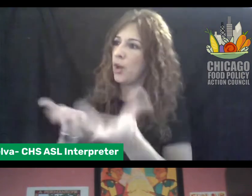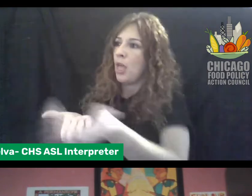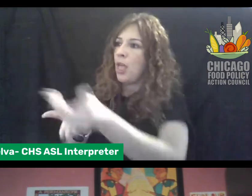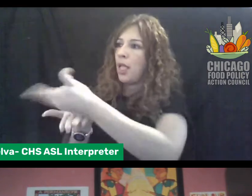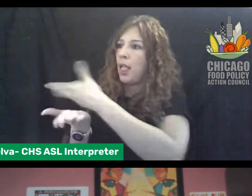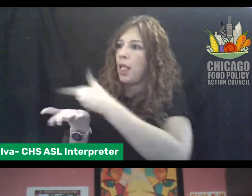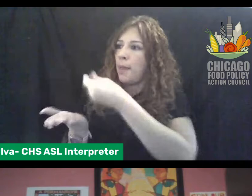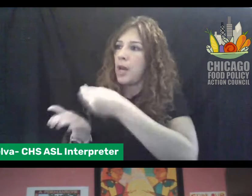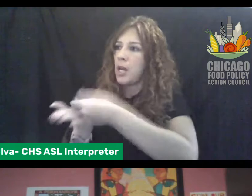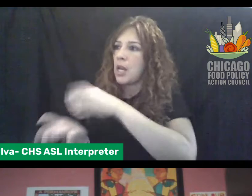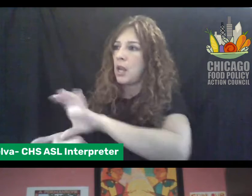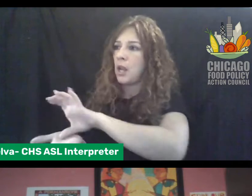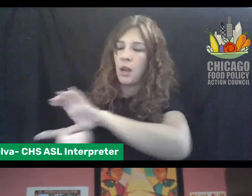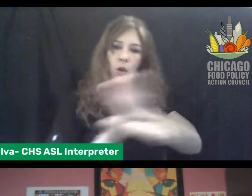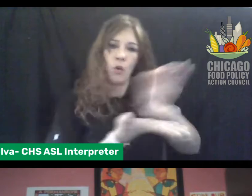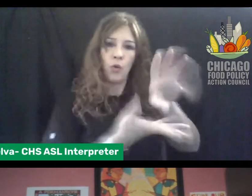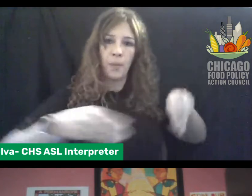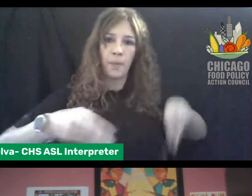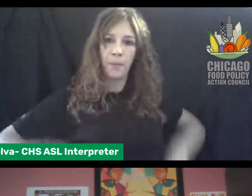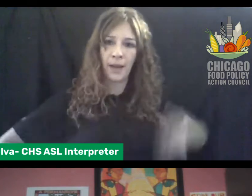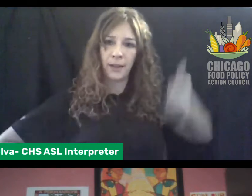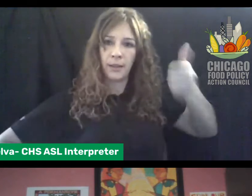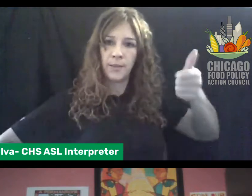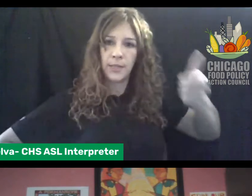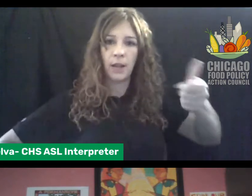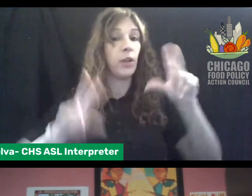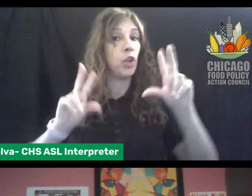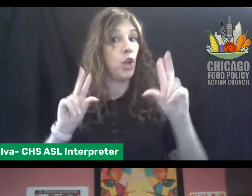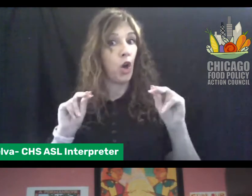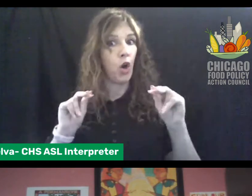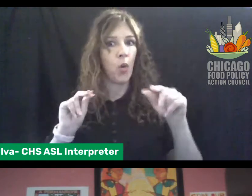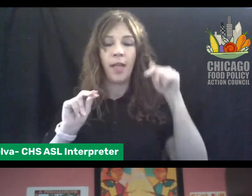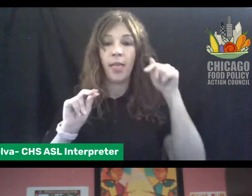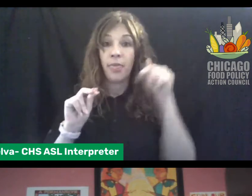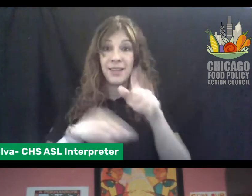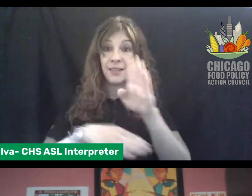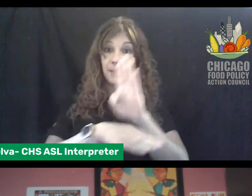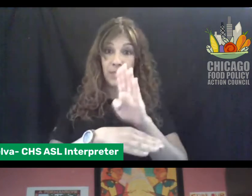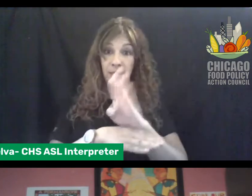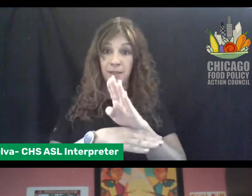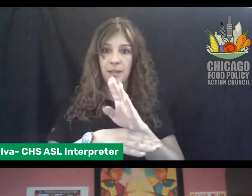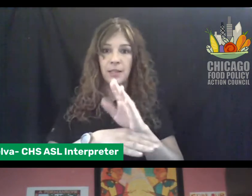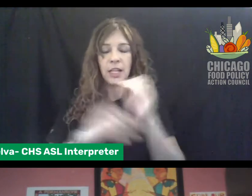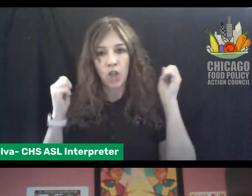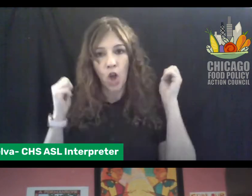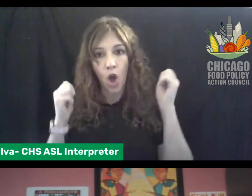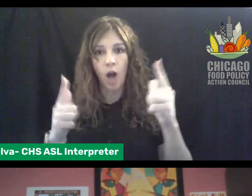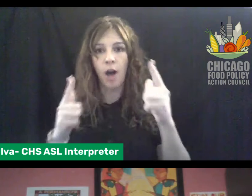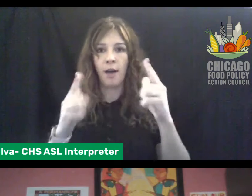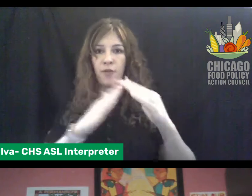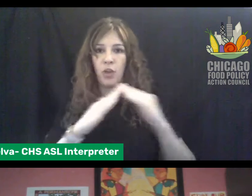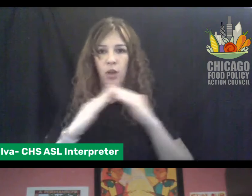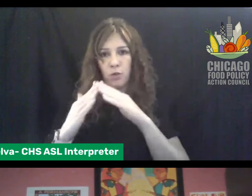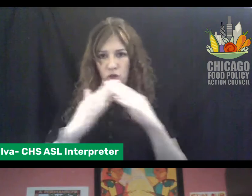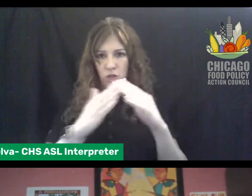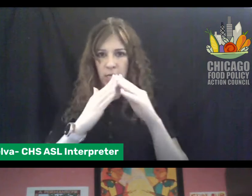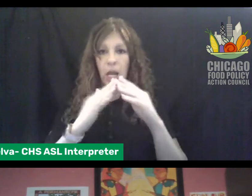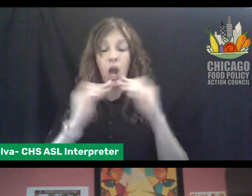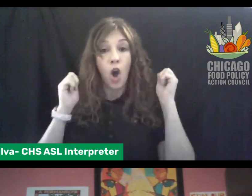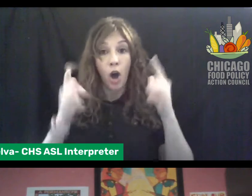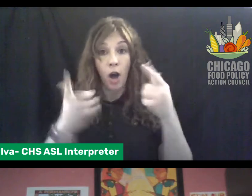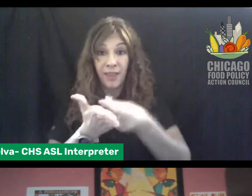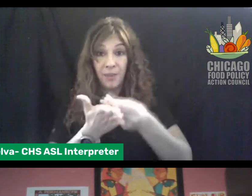¿verdad? Aquí la cooperativa derrama entre todos los socios las